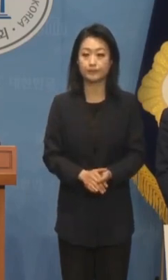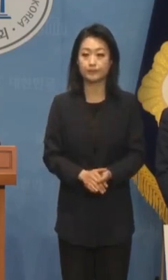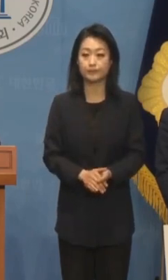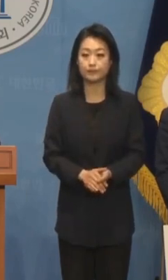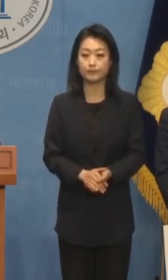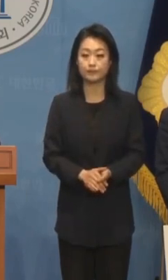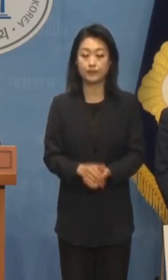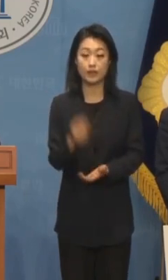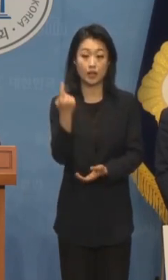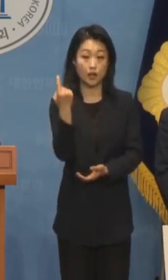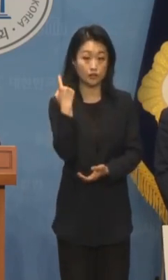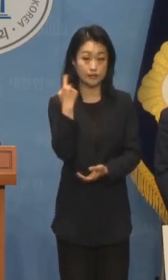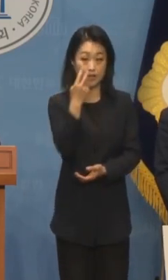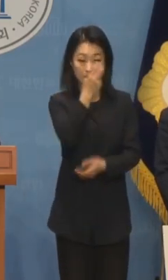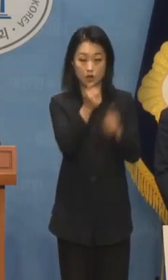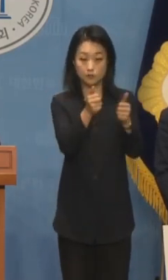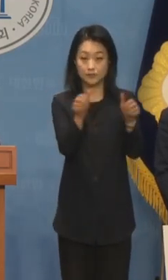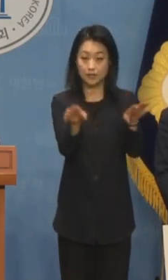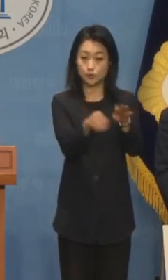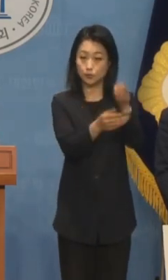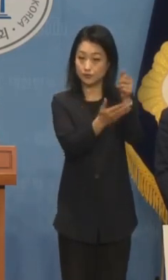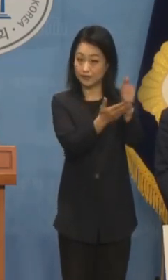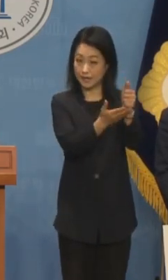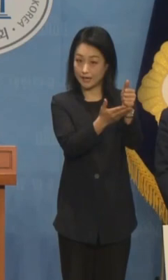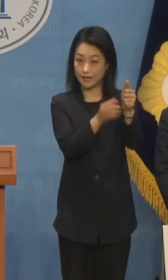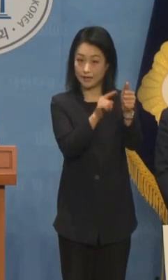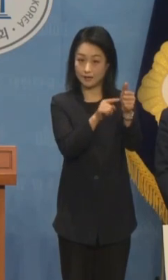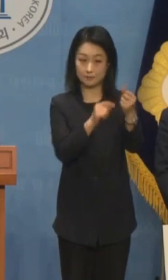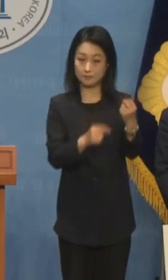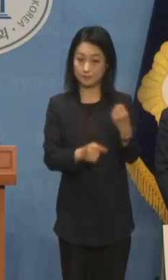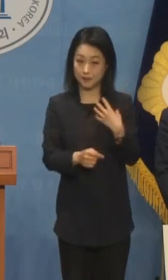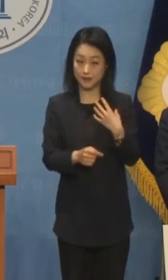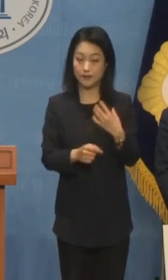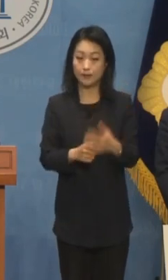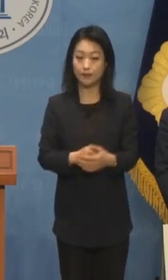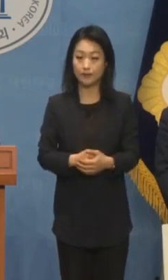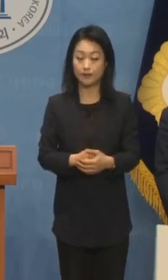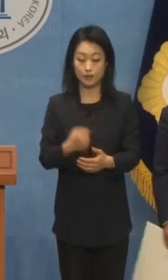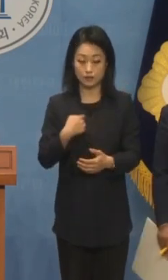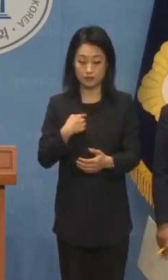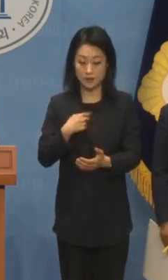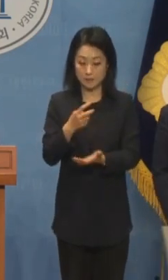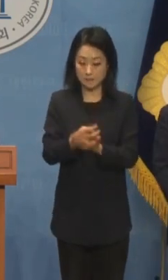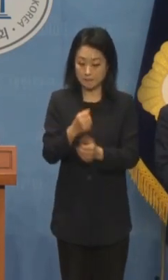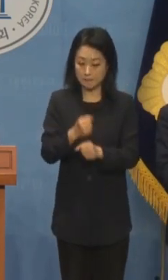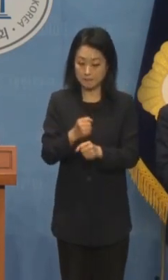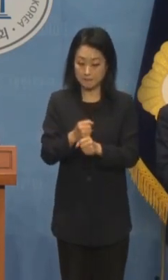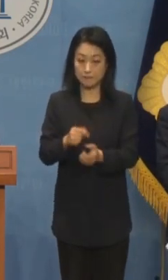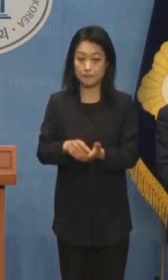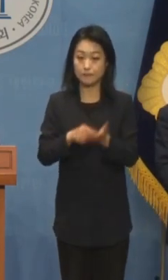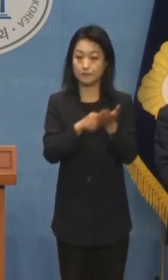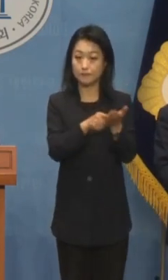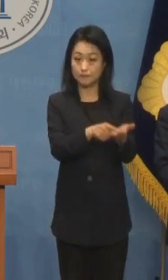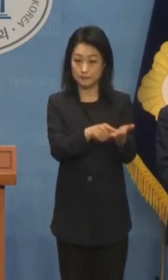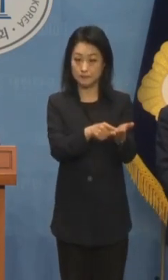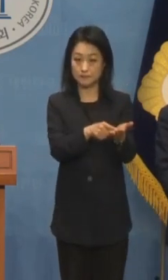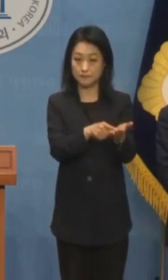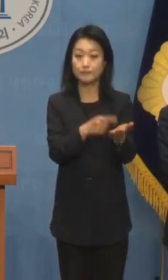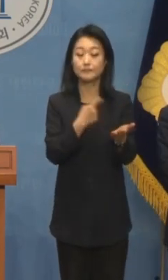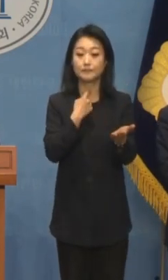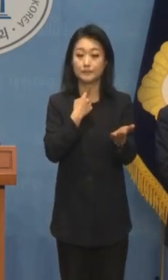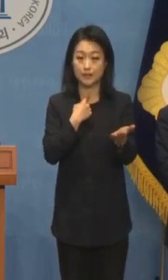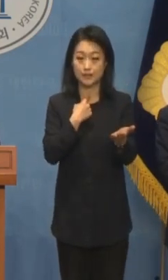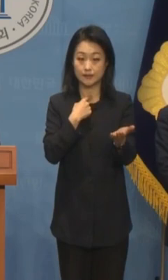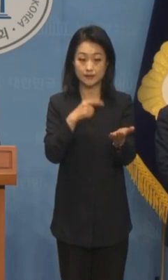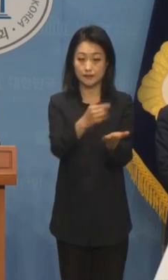이원석 검찰총장이 저희가 발의한 이성윤 의원 대표 발의를 해서